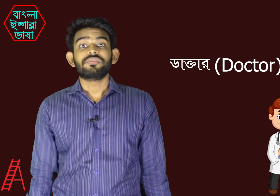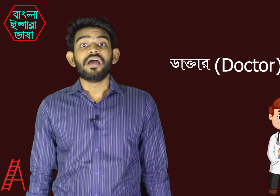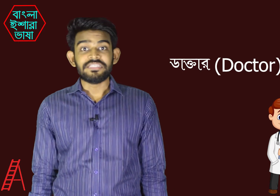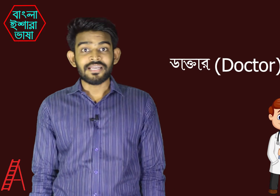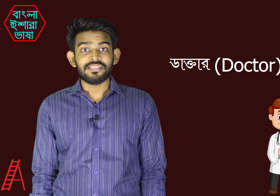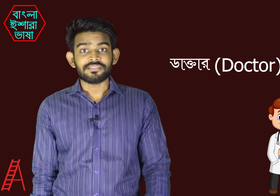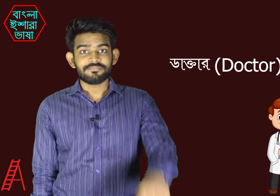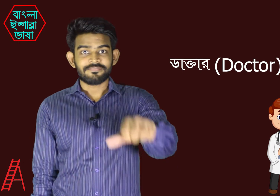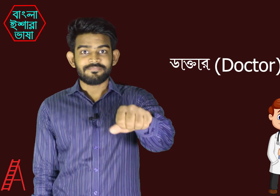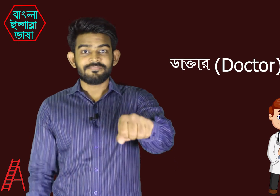ডাক্তার,